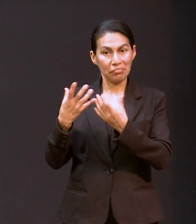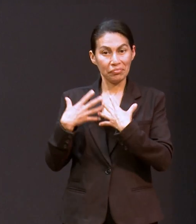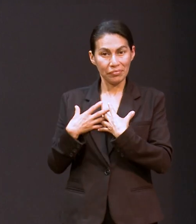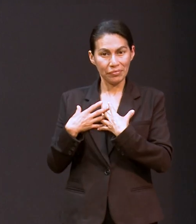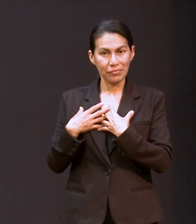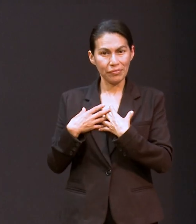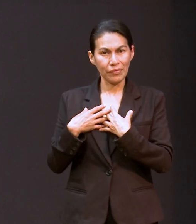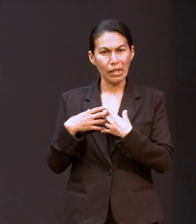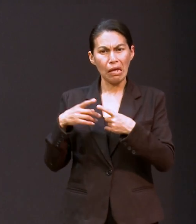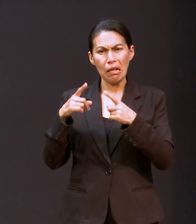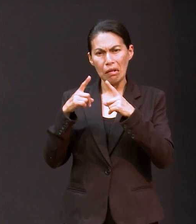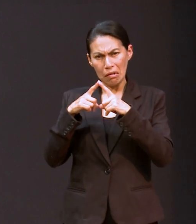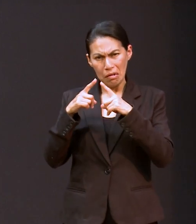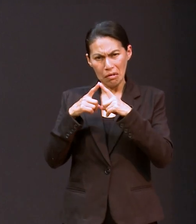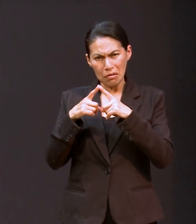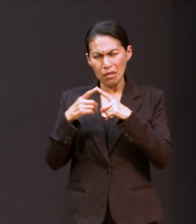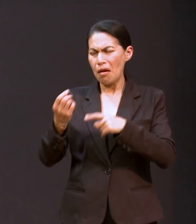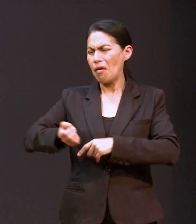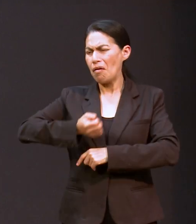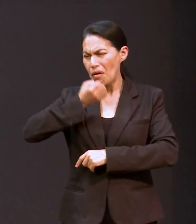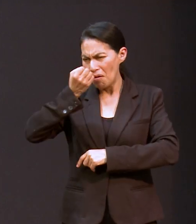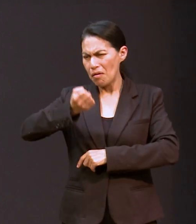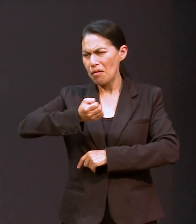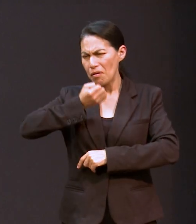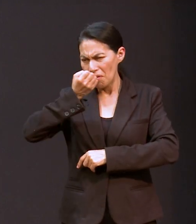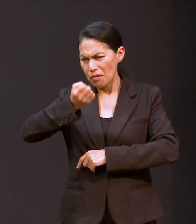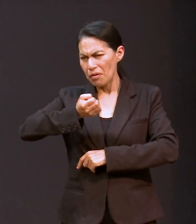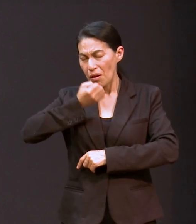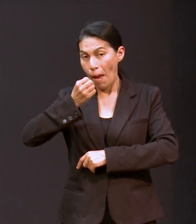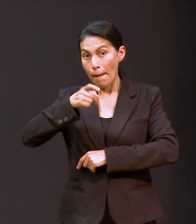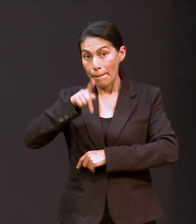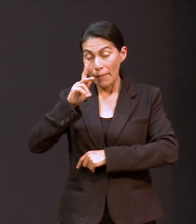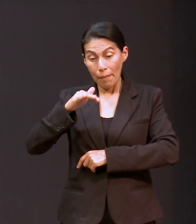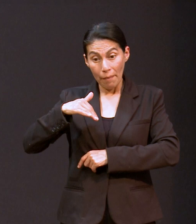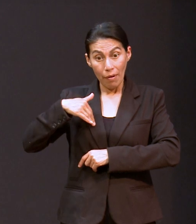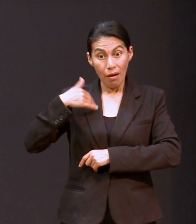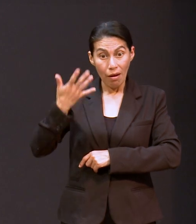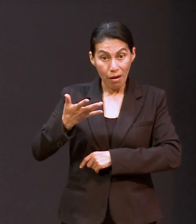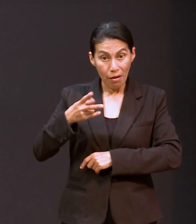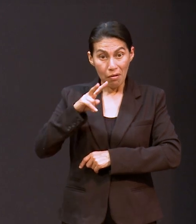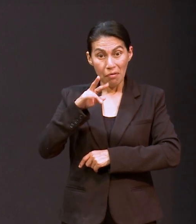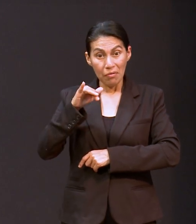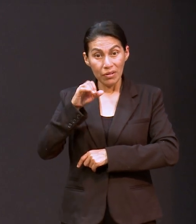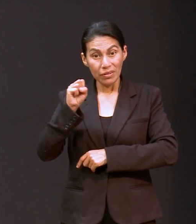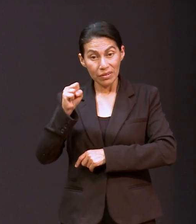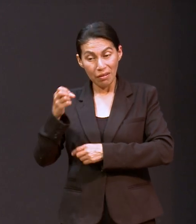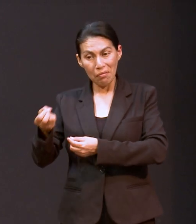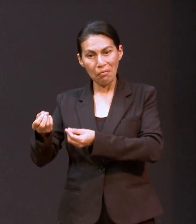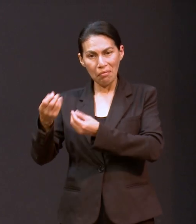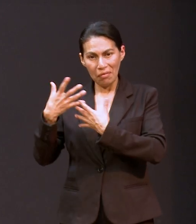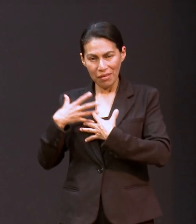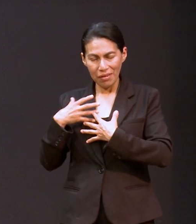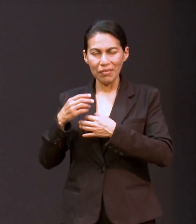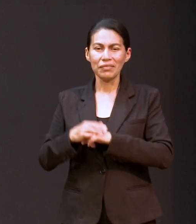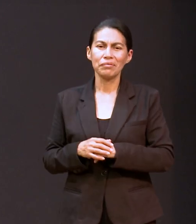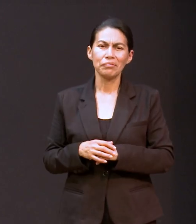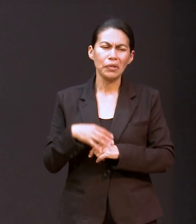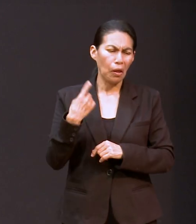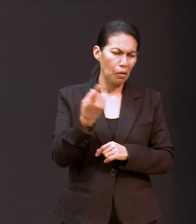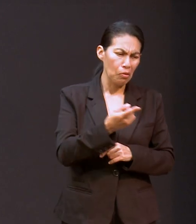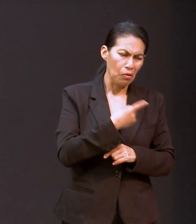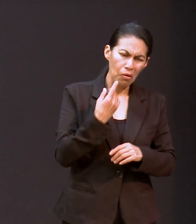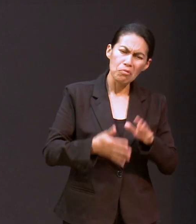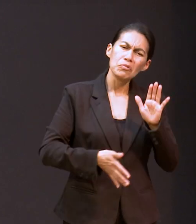cómo orábamos en la iglesia y de milagro le dieron a él la visa él fue y